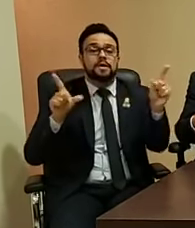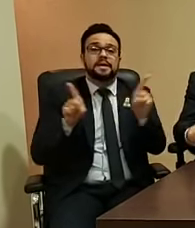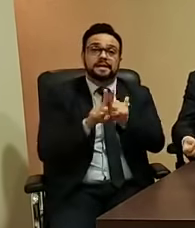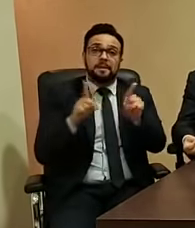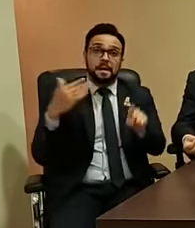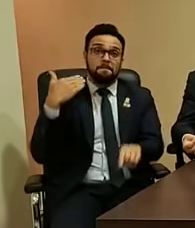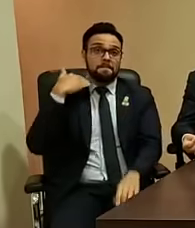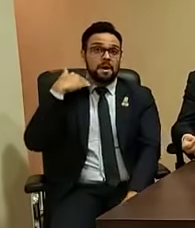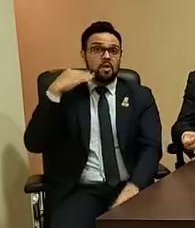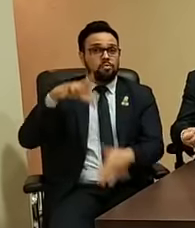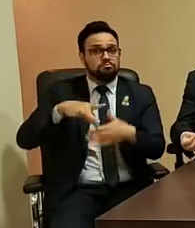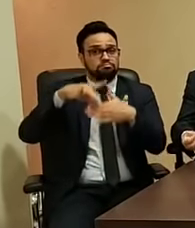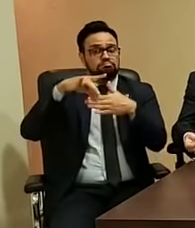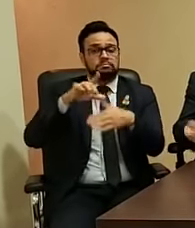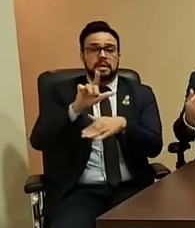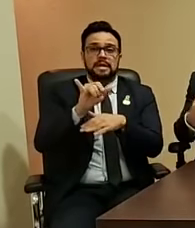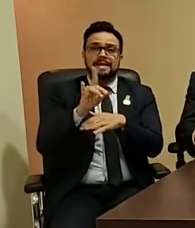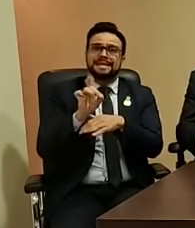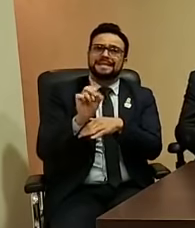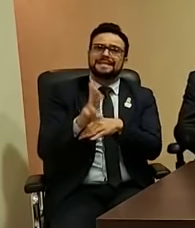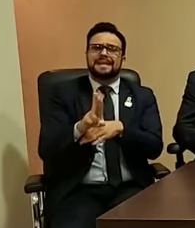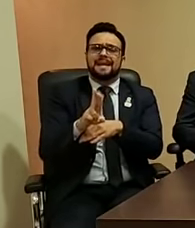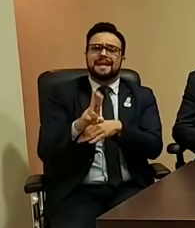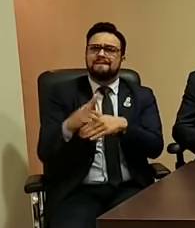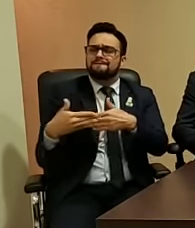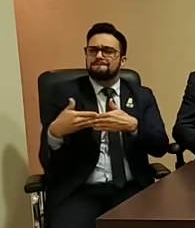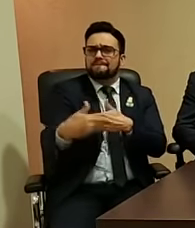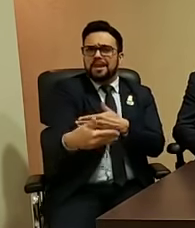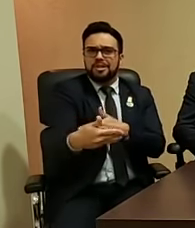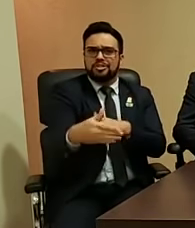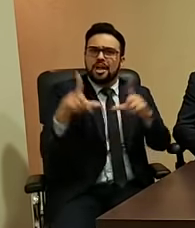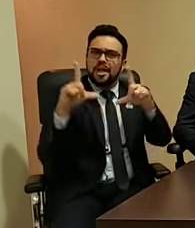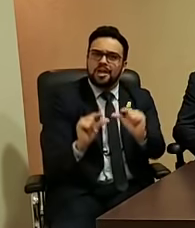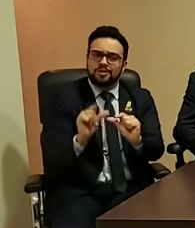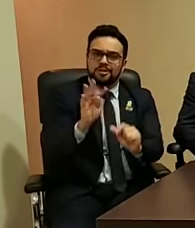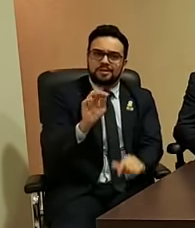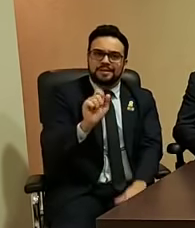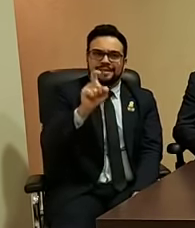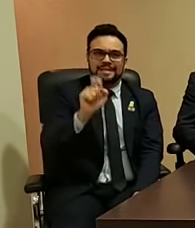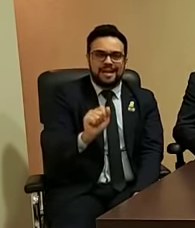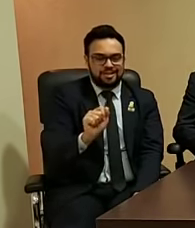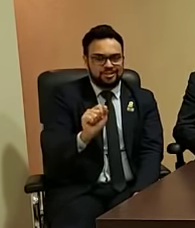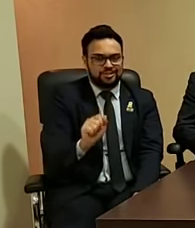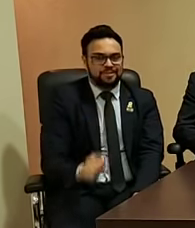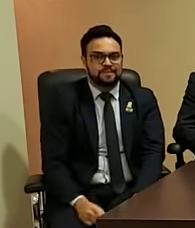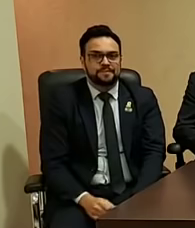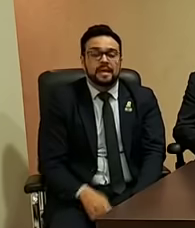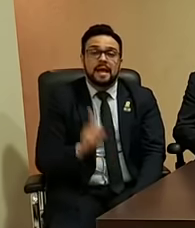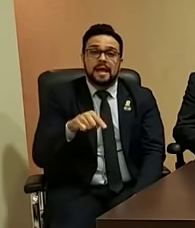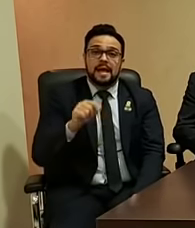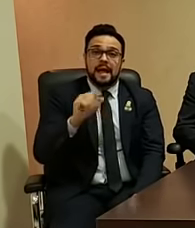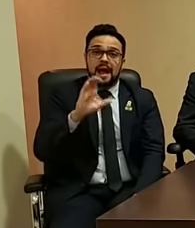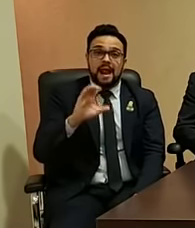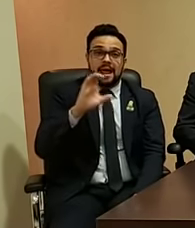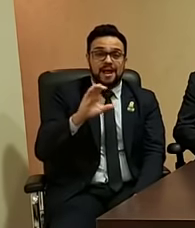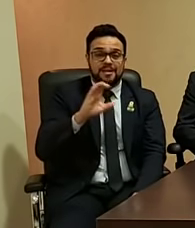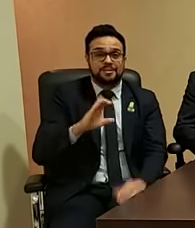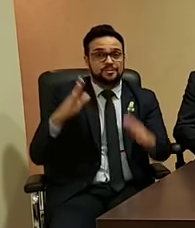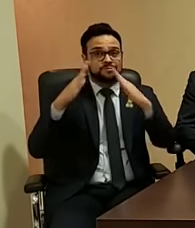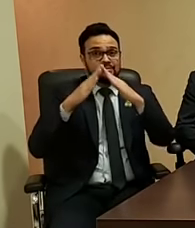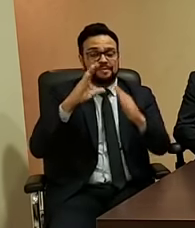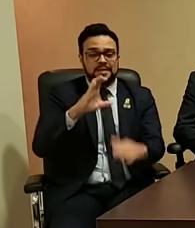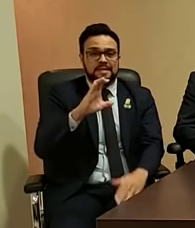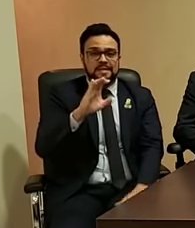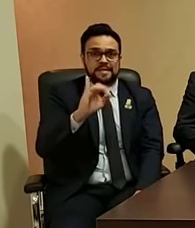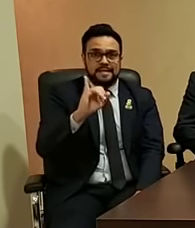que lidera no Brasil a redução da taxa de juros. É, o crédito imobiliário, lá atrás estava quanto em janeiro, quando você